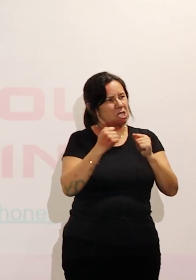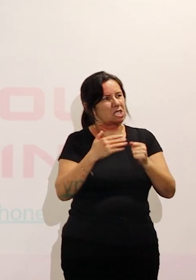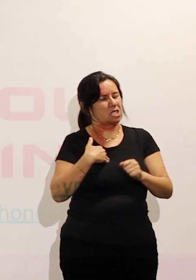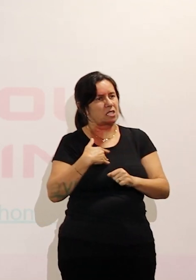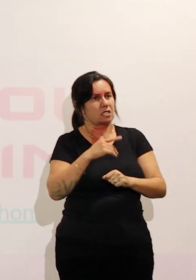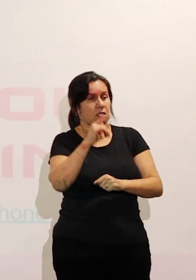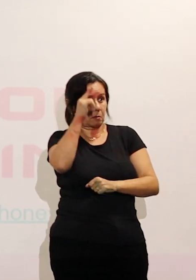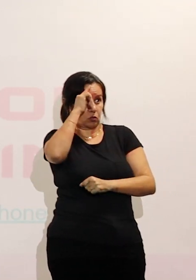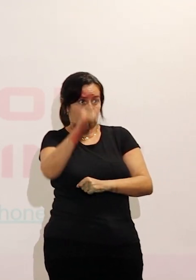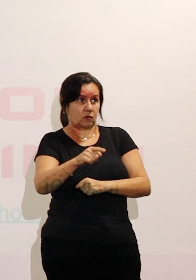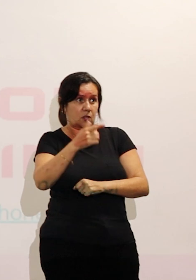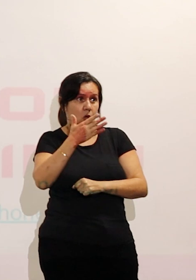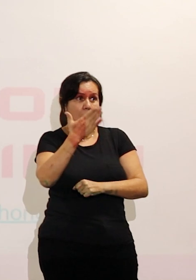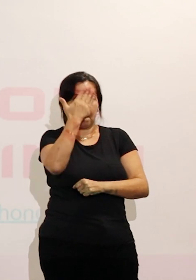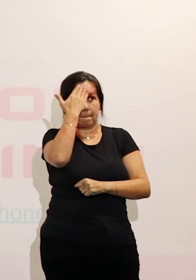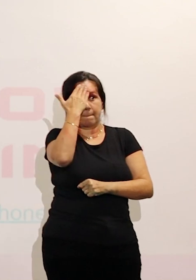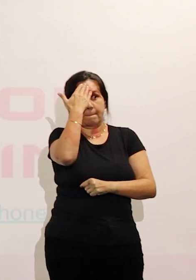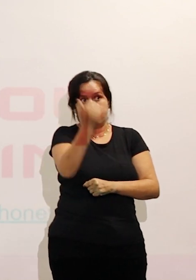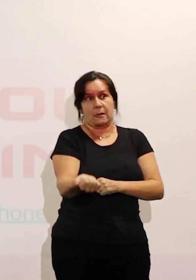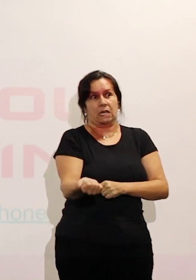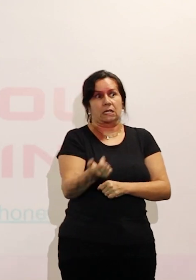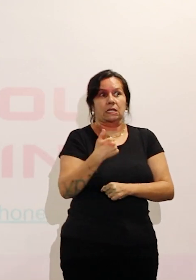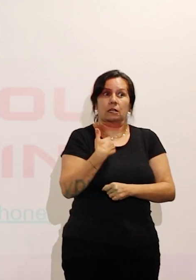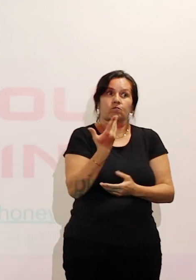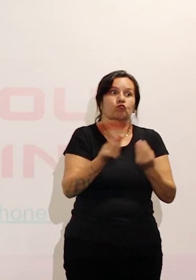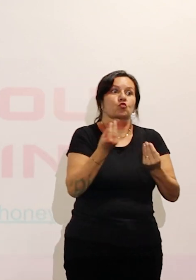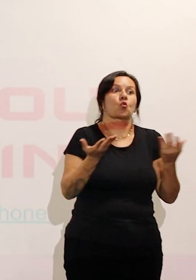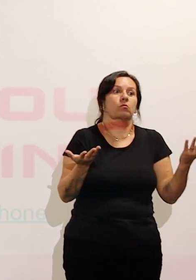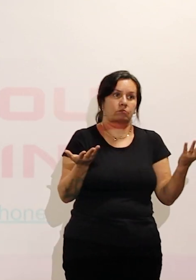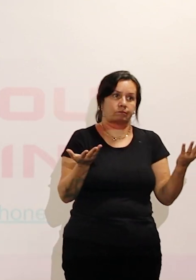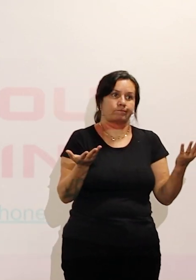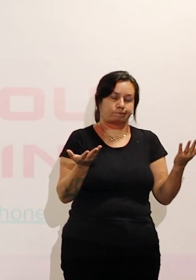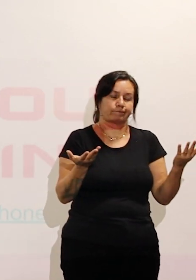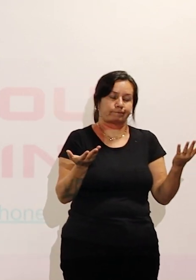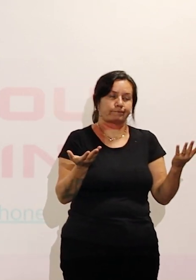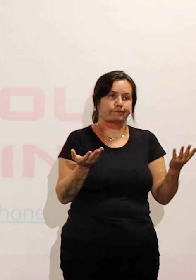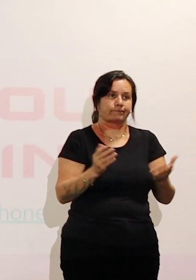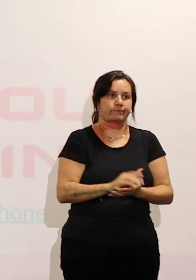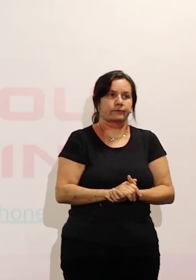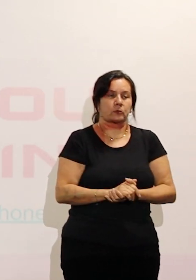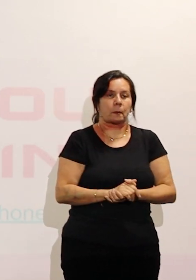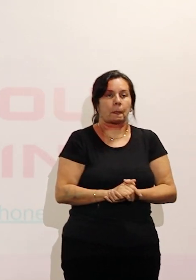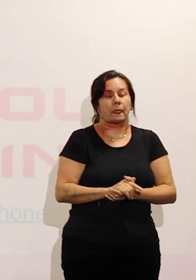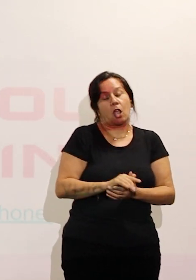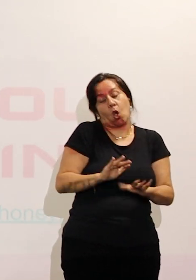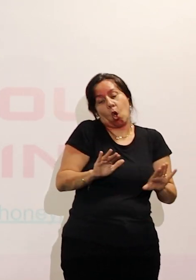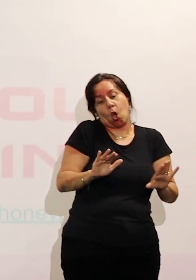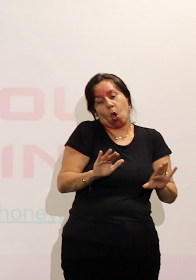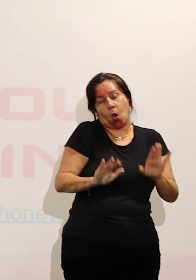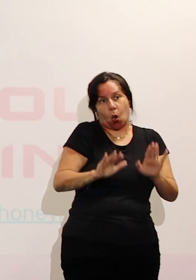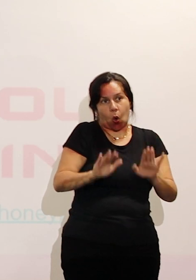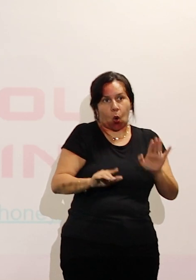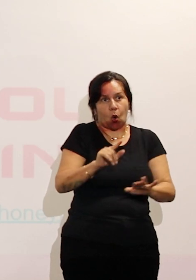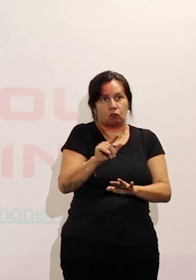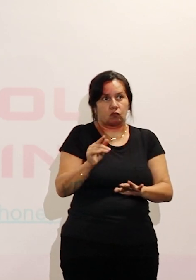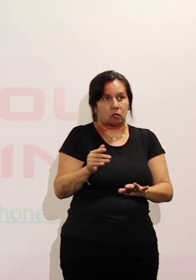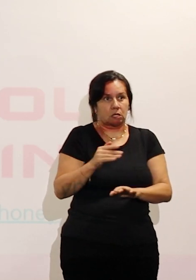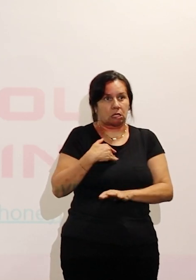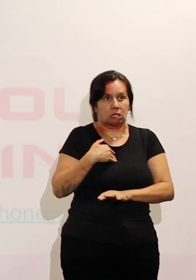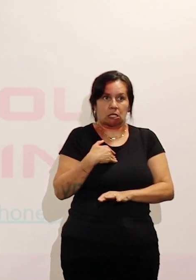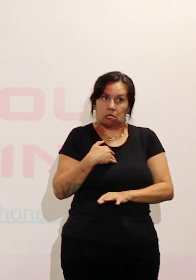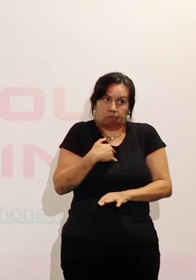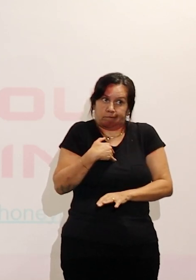amanhã. Aí ou você corre ou você diz que você não pode fazer, né? Ou você, né, enfim, dá